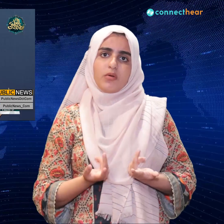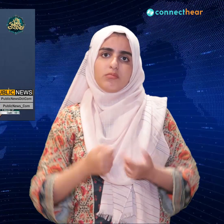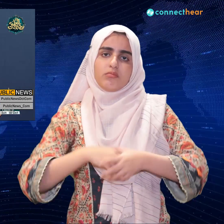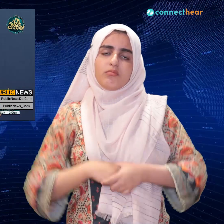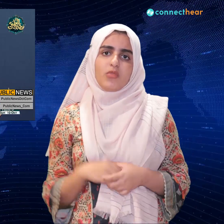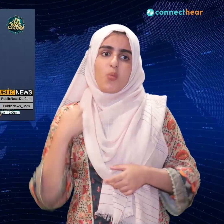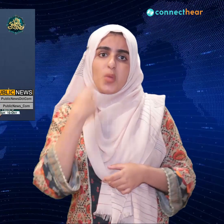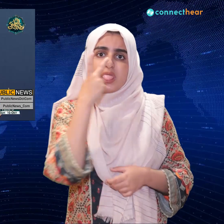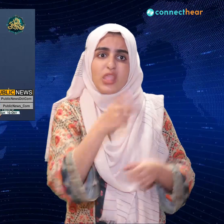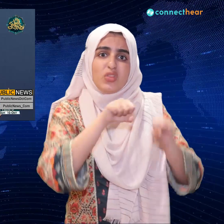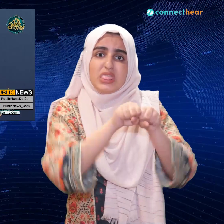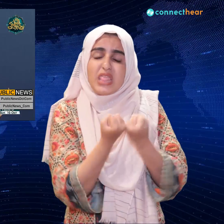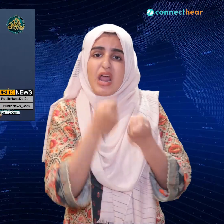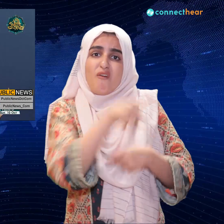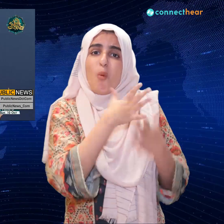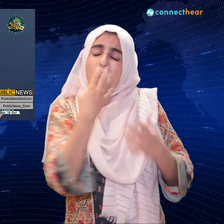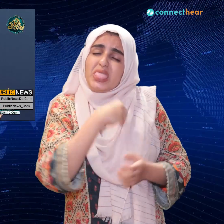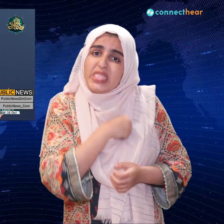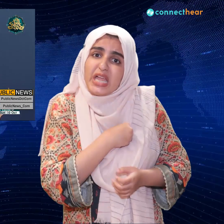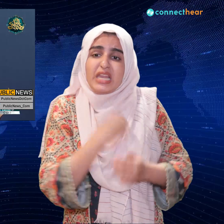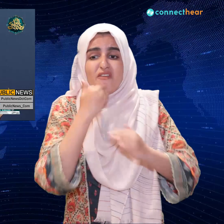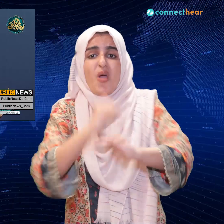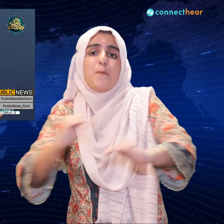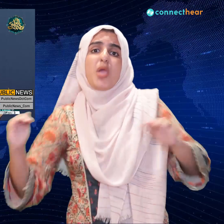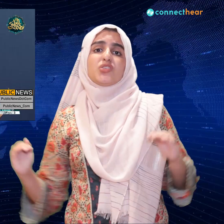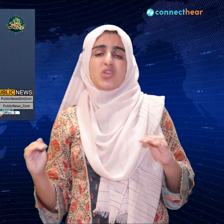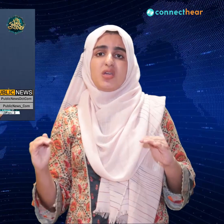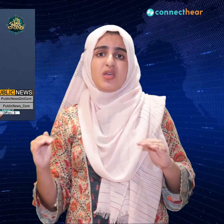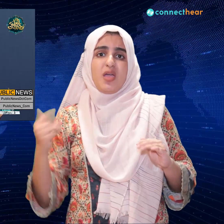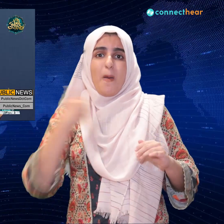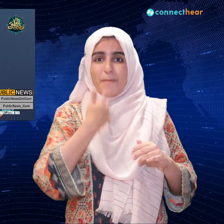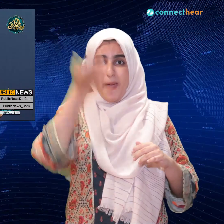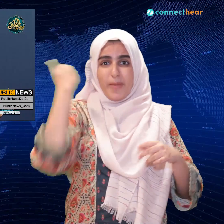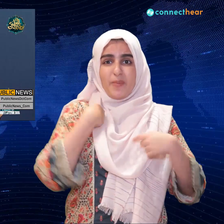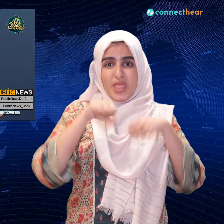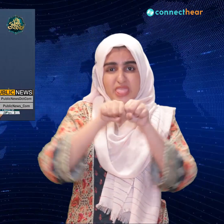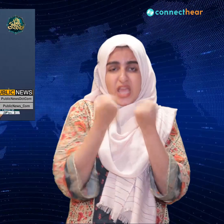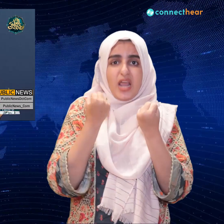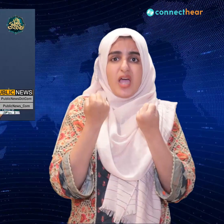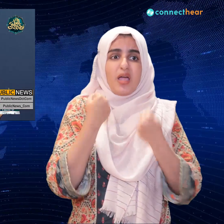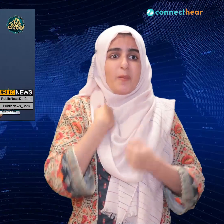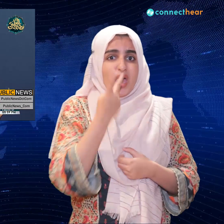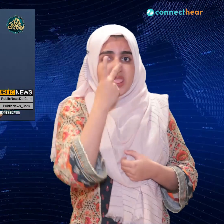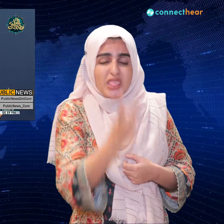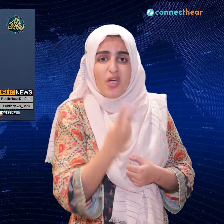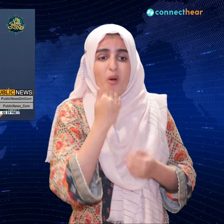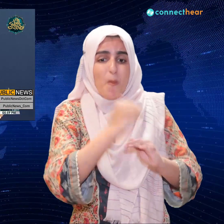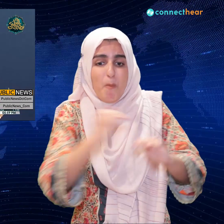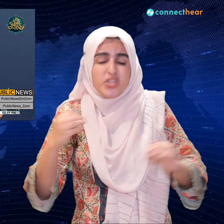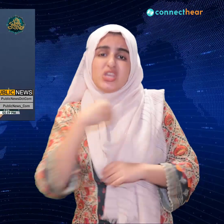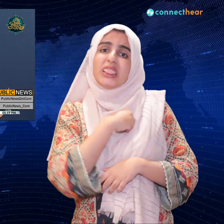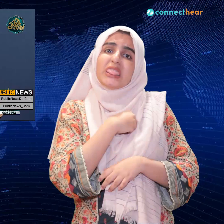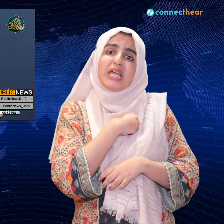کہ طلاق کی کیا بربادی آتی ہے بچوں کے اوپر، میرے بچے، ہماری جو طلاق ہوئی، میں نے خود دیکھا کہ کتنا اس